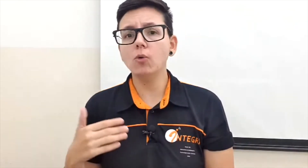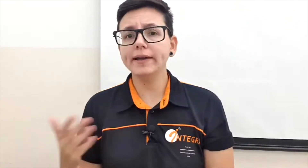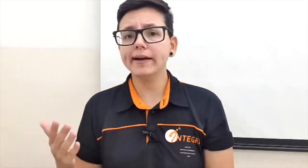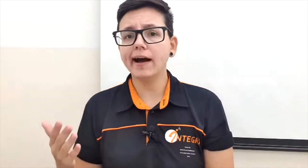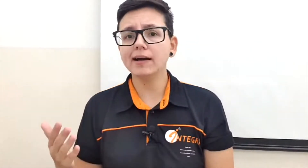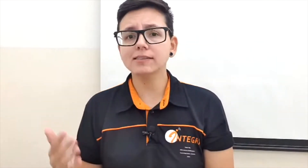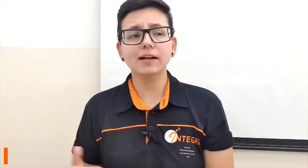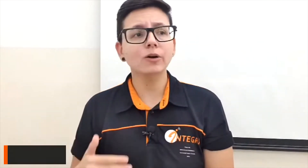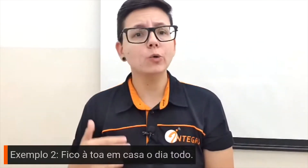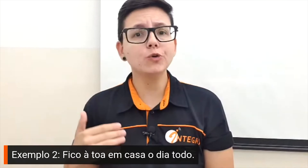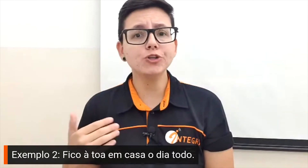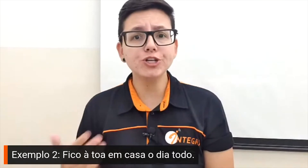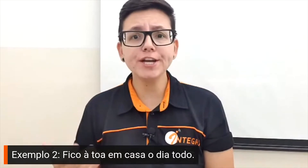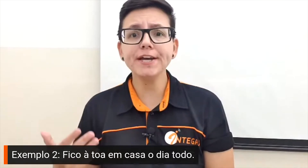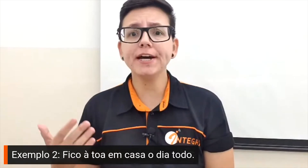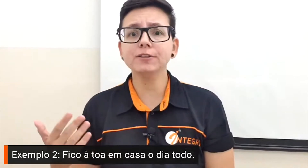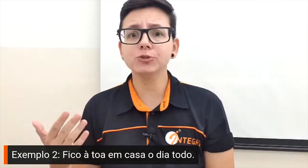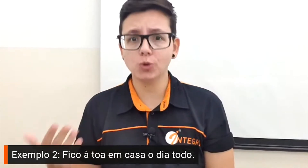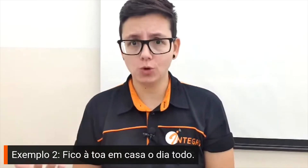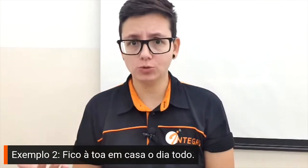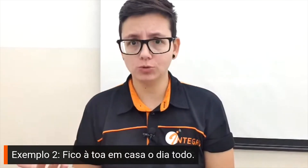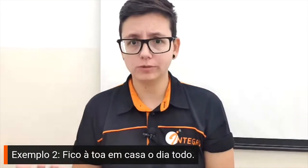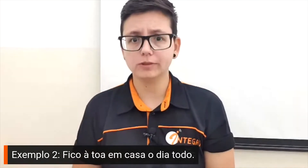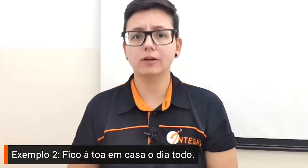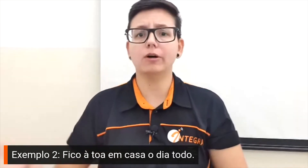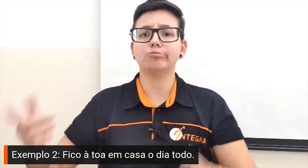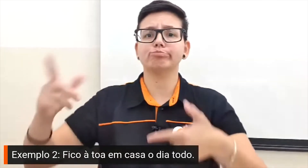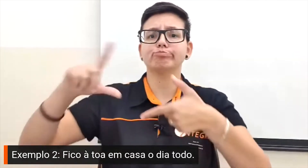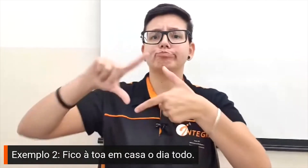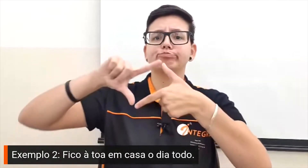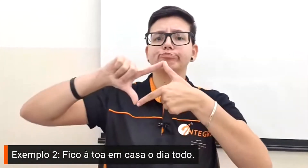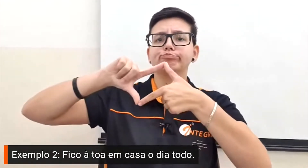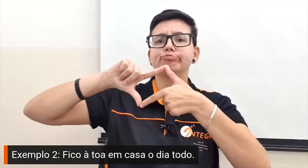em casa o dia todo. Ó.